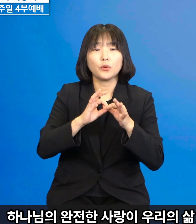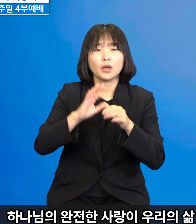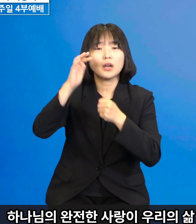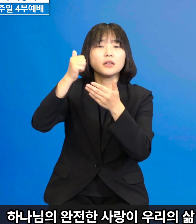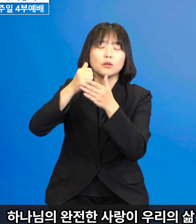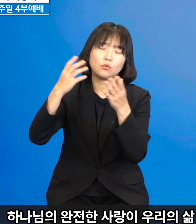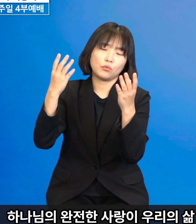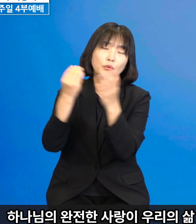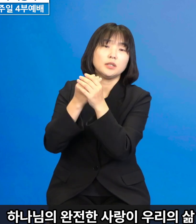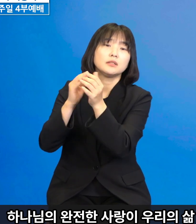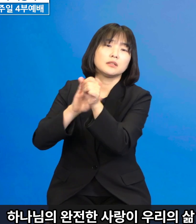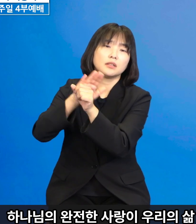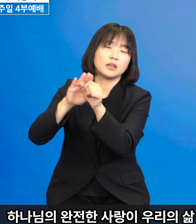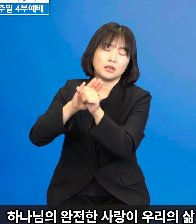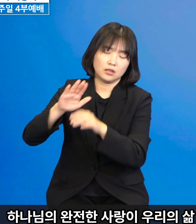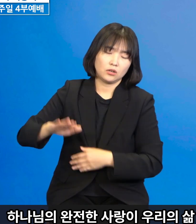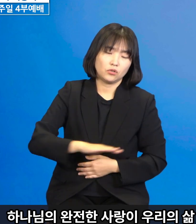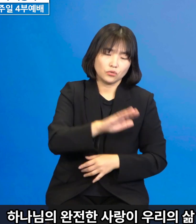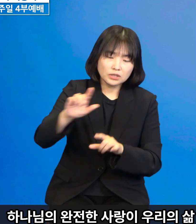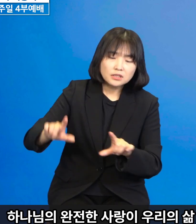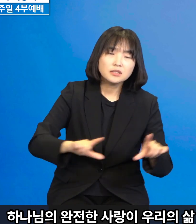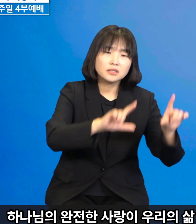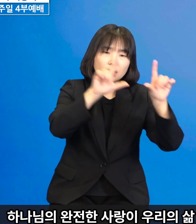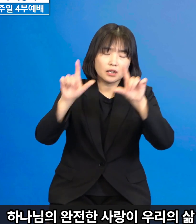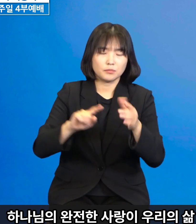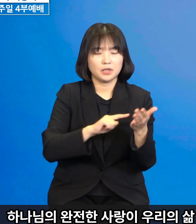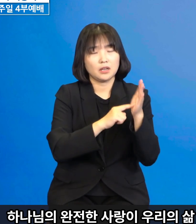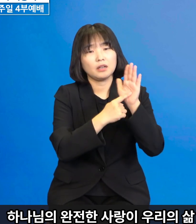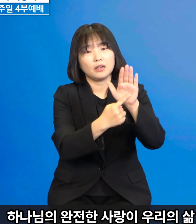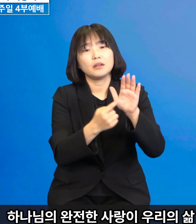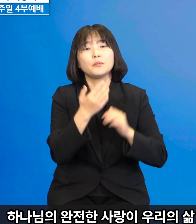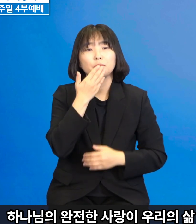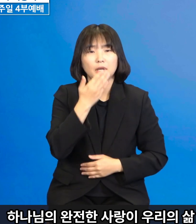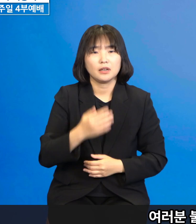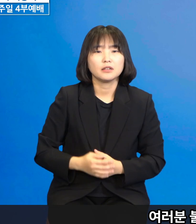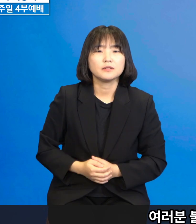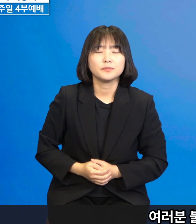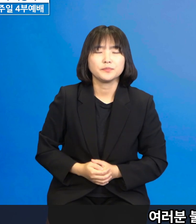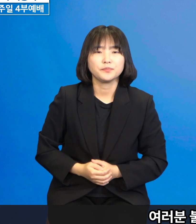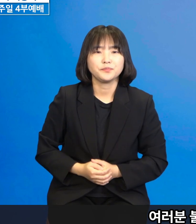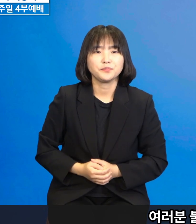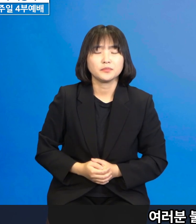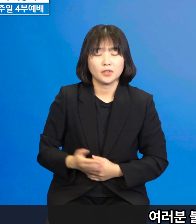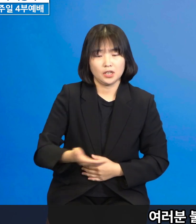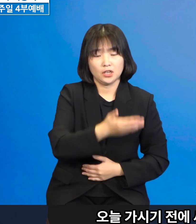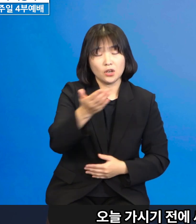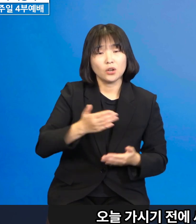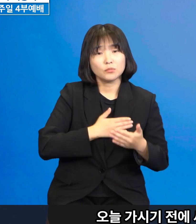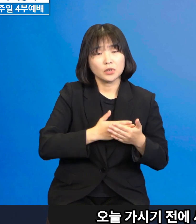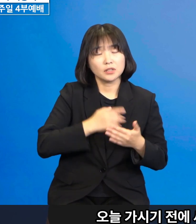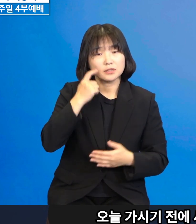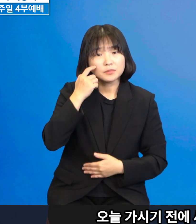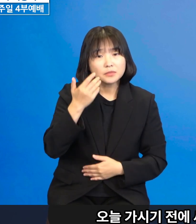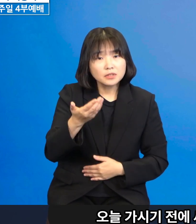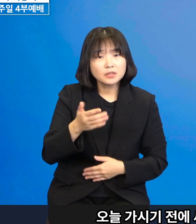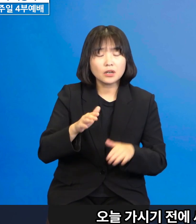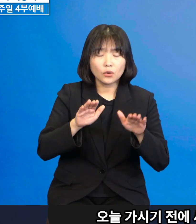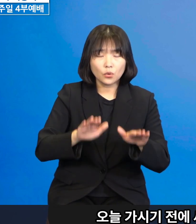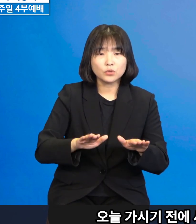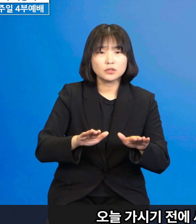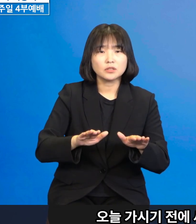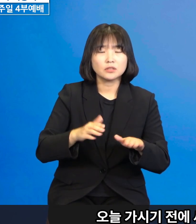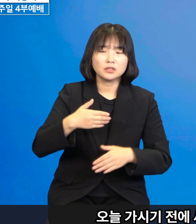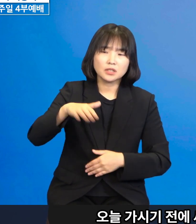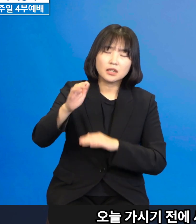완전한 사랑이 우리의 삶 가운데 드러나게 될 수 있다는 것입니다. 여러분, 불안하십니까? 오늘 가시기 전에 세